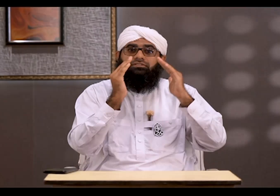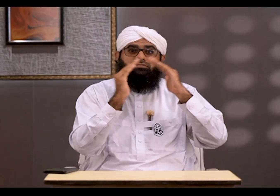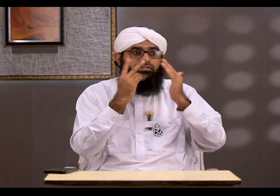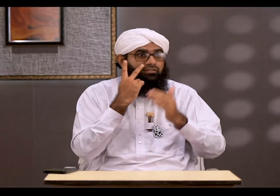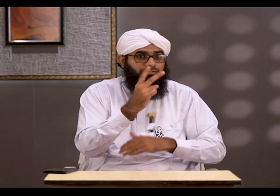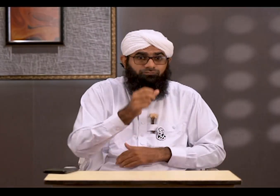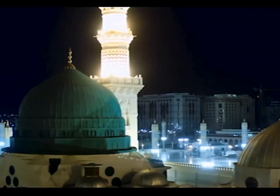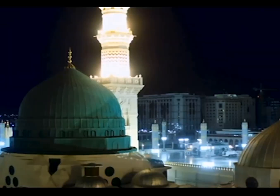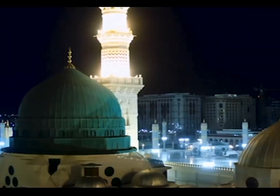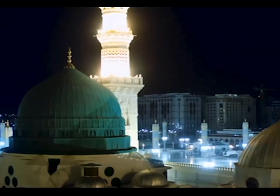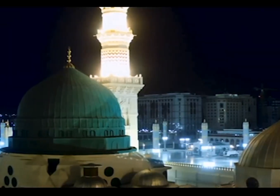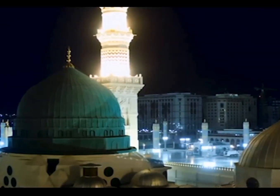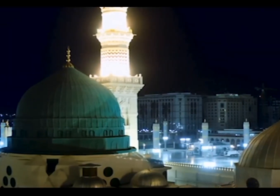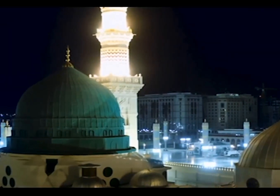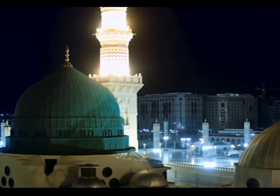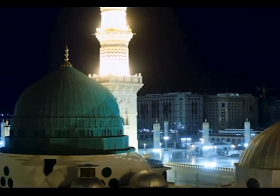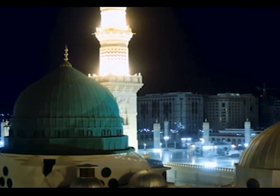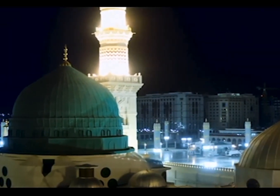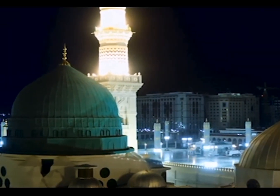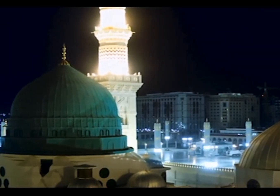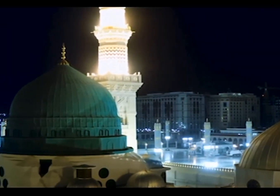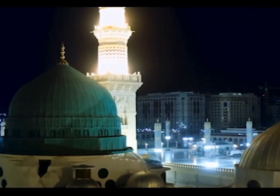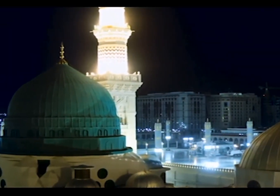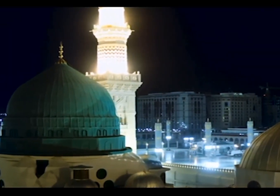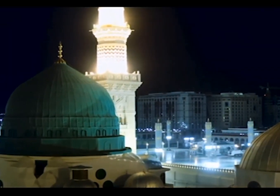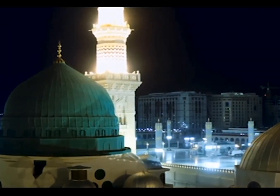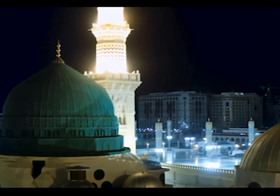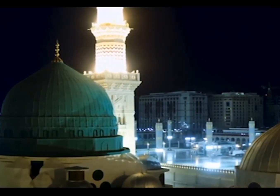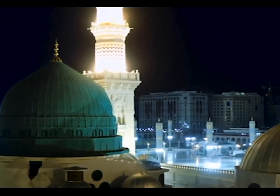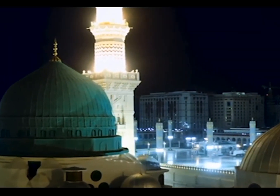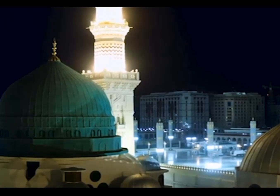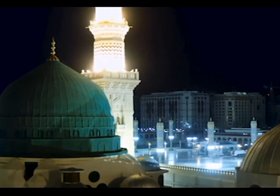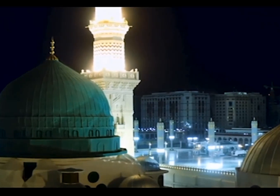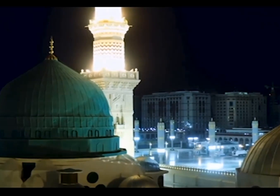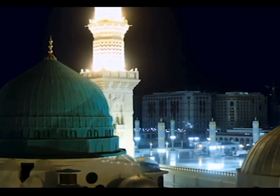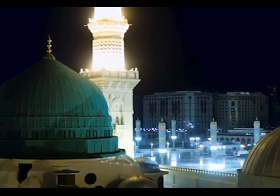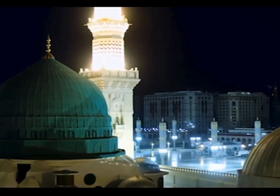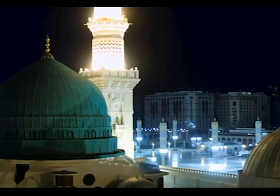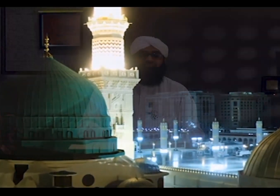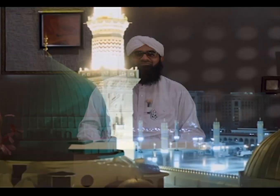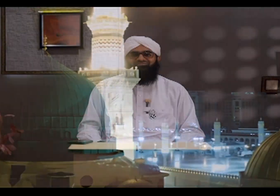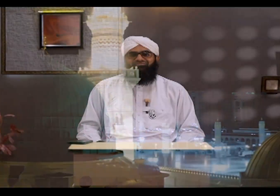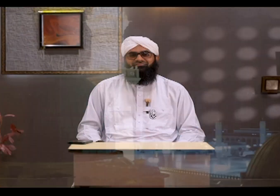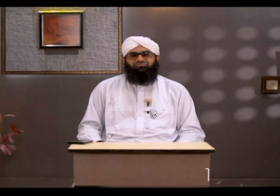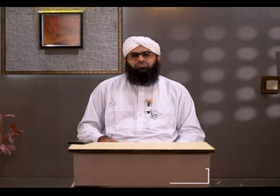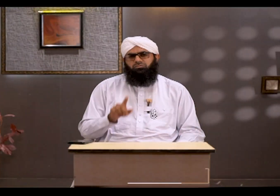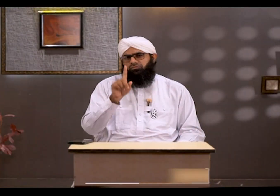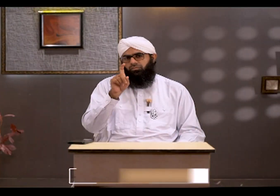نہ دیکھ لے۔ صلو علی الحبیب صلی اللہ علی محمد صلی اللہ علیہ وسلم۔ کم درجے والا جنتی۔